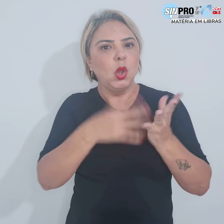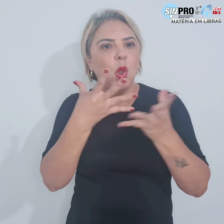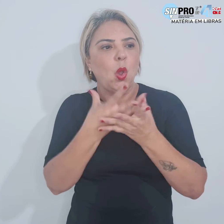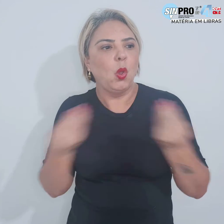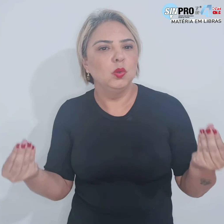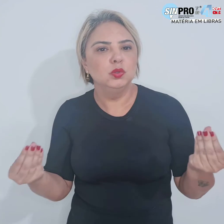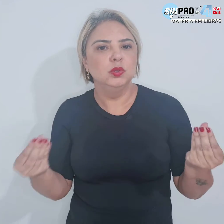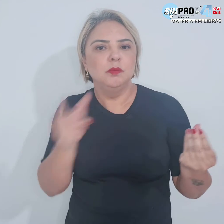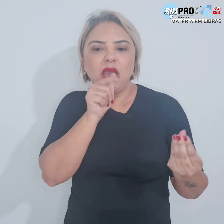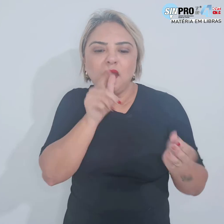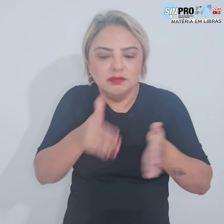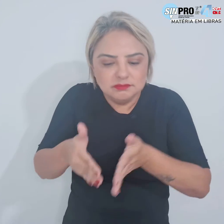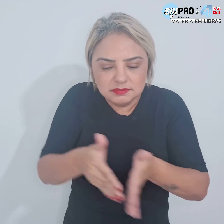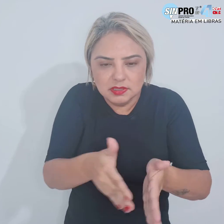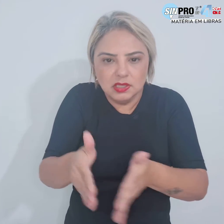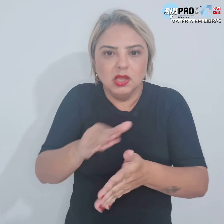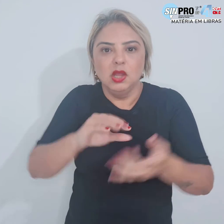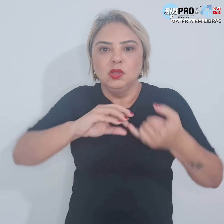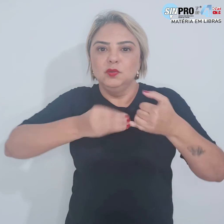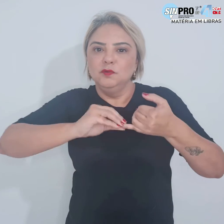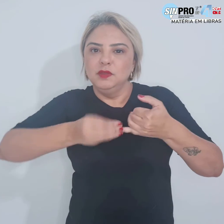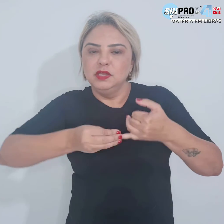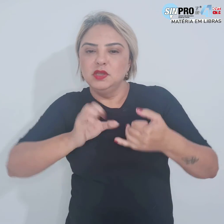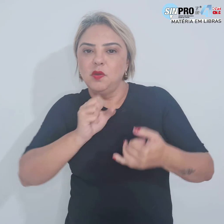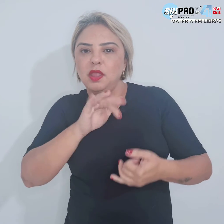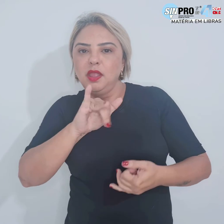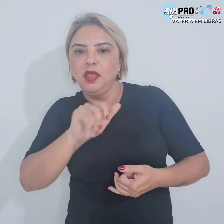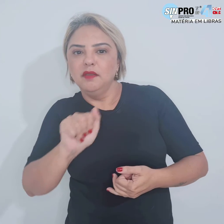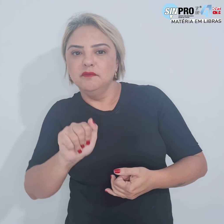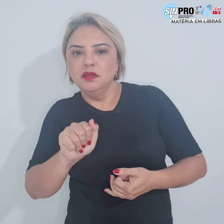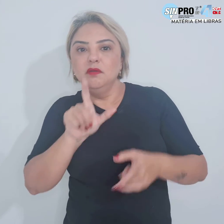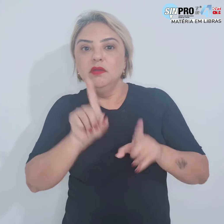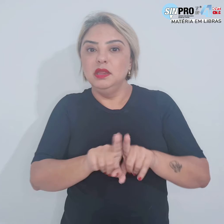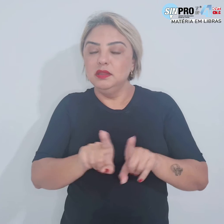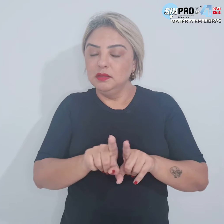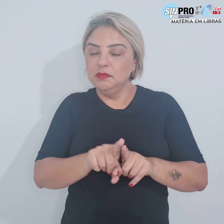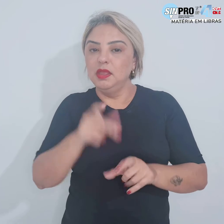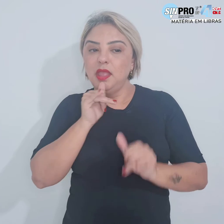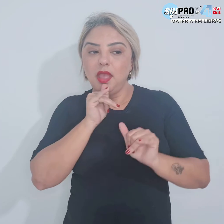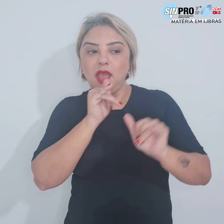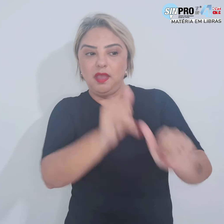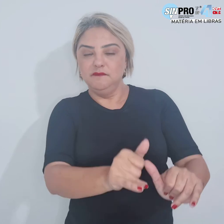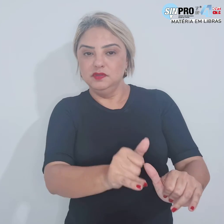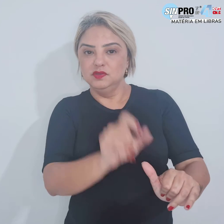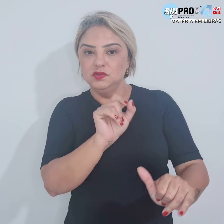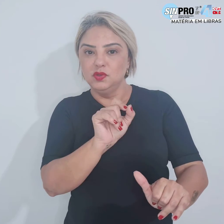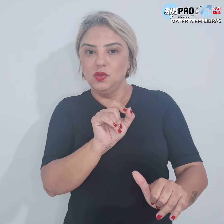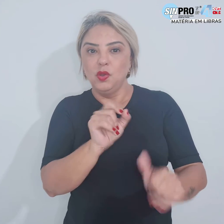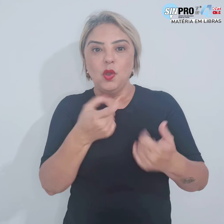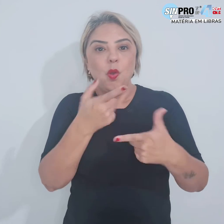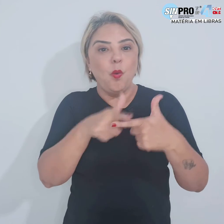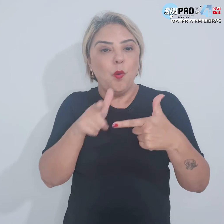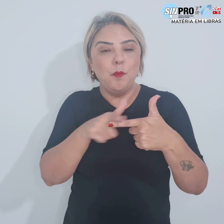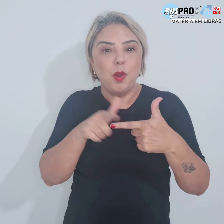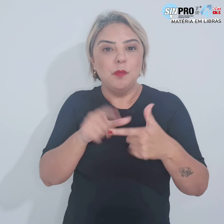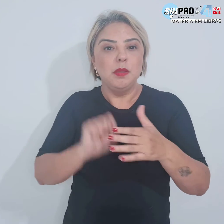dos córregos do Feijão e Carvão e antecipou, na época, a catástrofe que iria ocorrer em